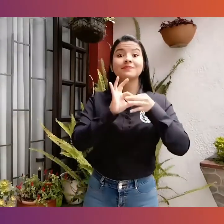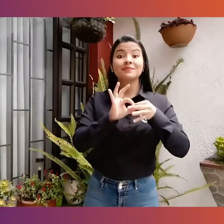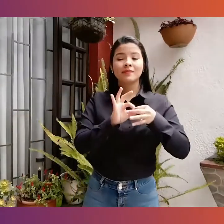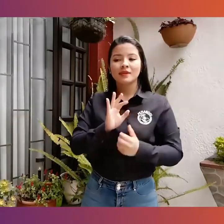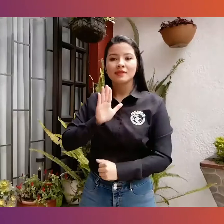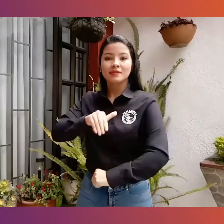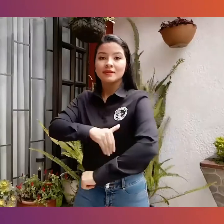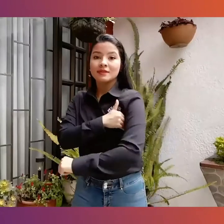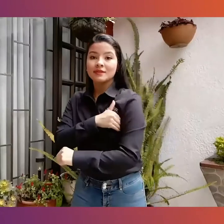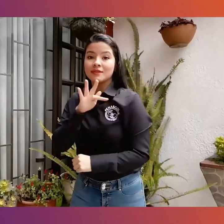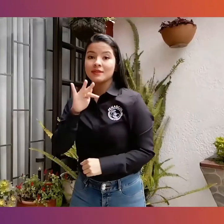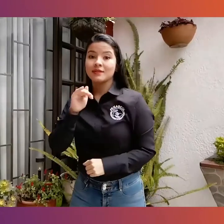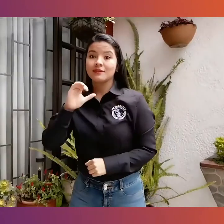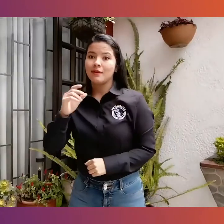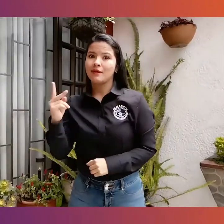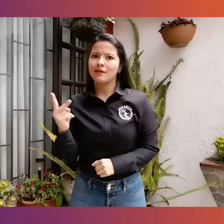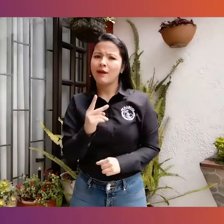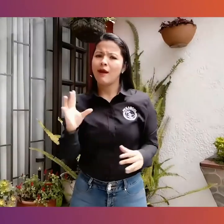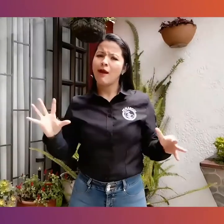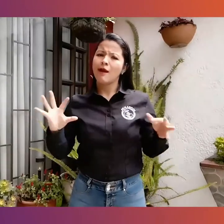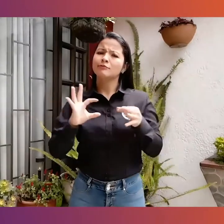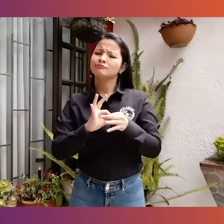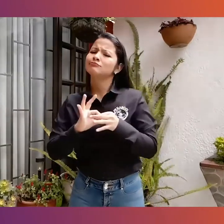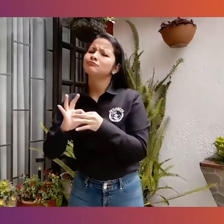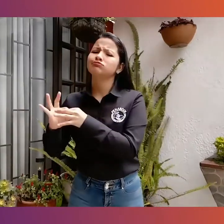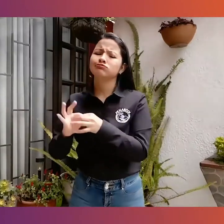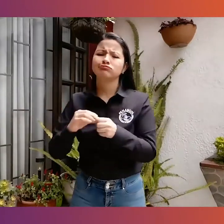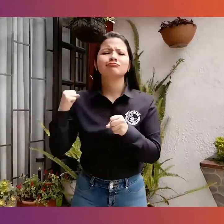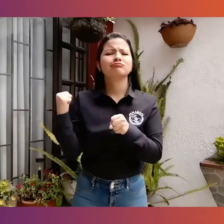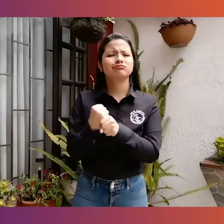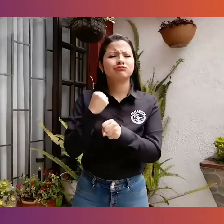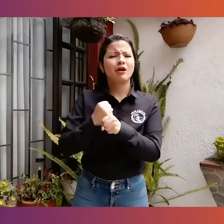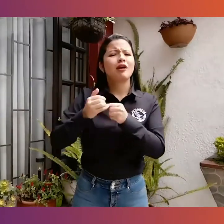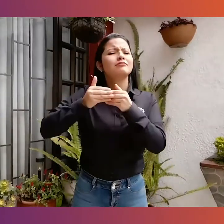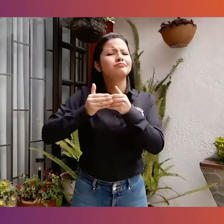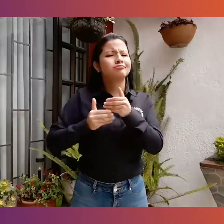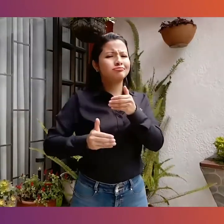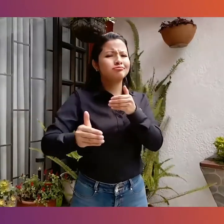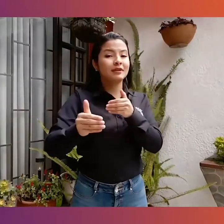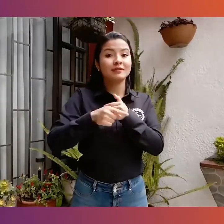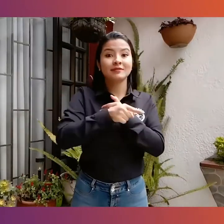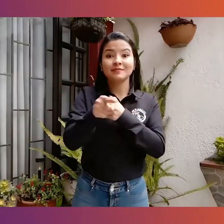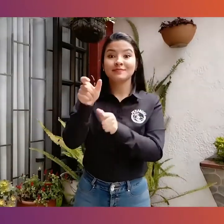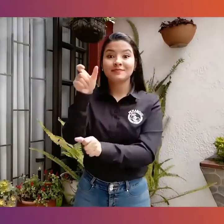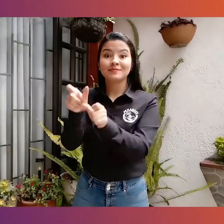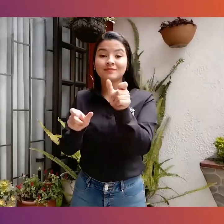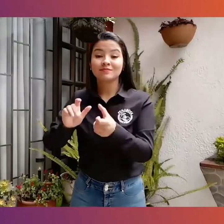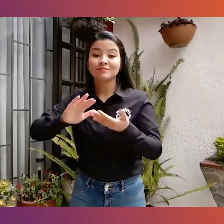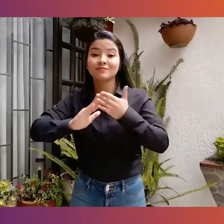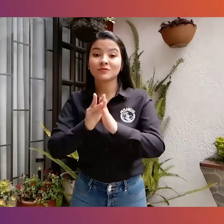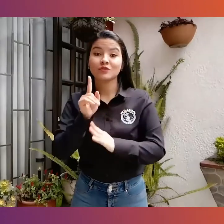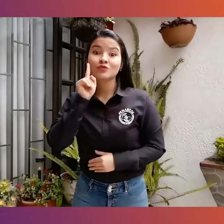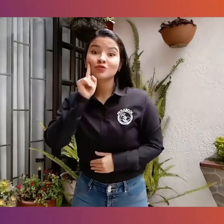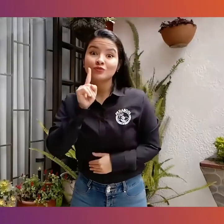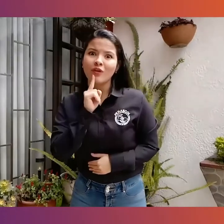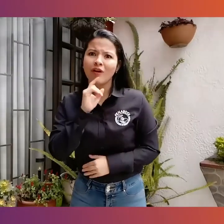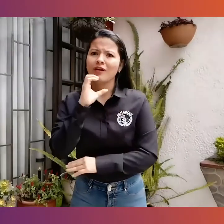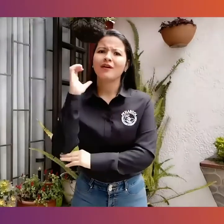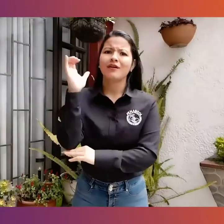Es por eso que FENASCOL, en alianza con el Ministerio TIC, seguirá trabajando en pro de permitir que la comunidad sorda